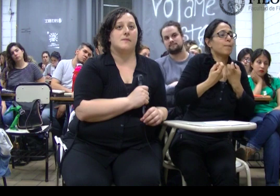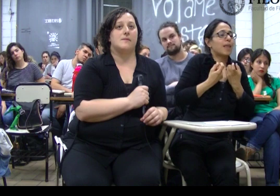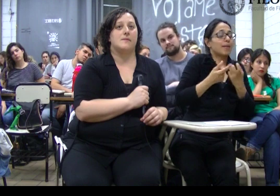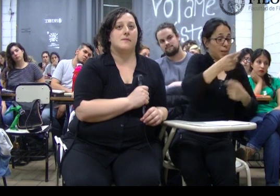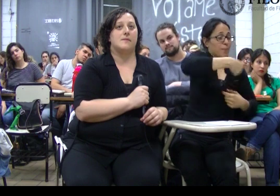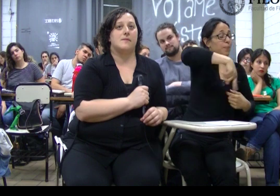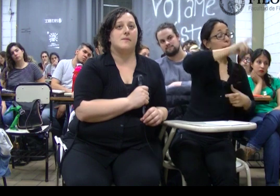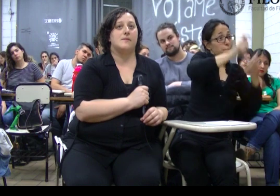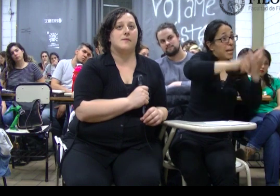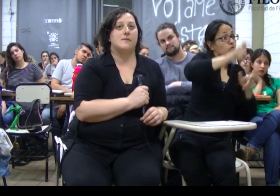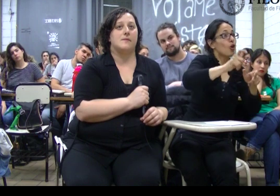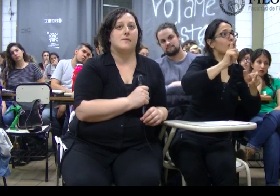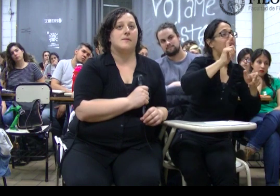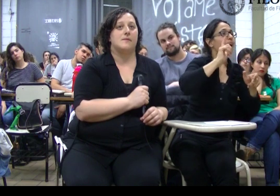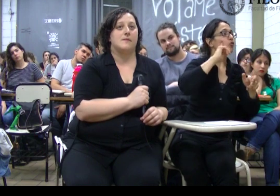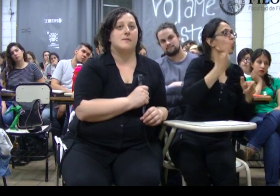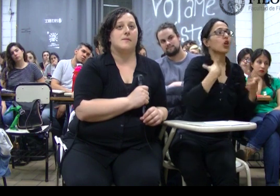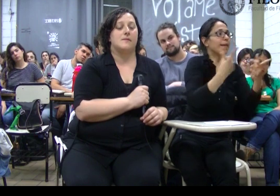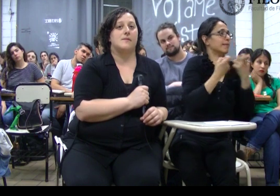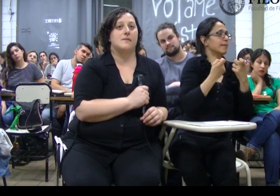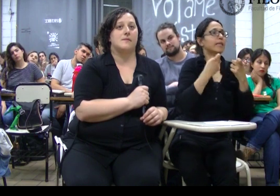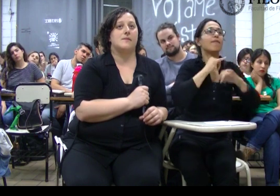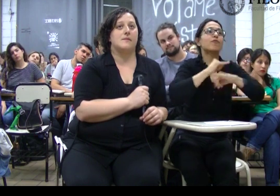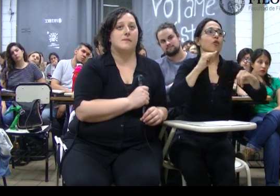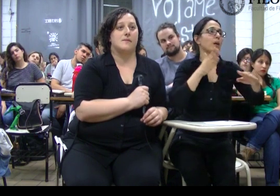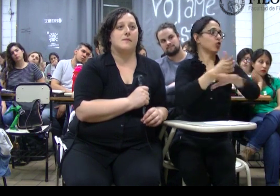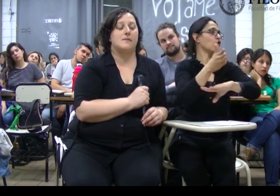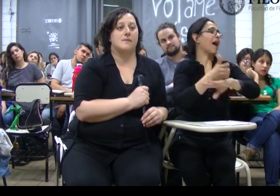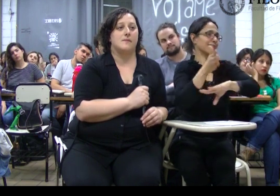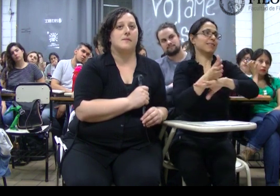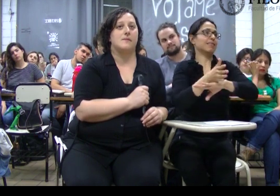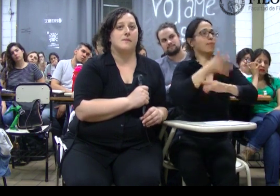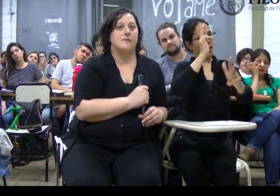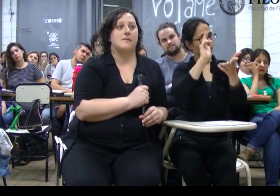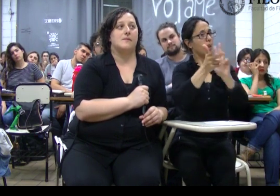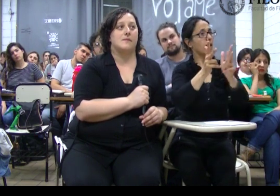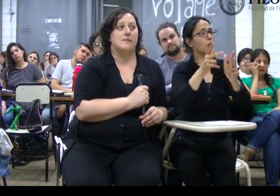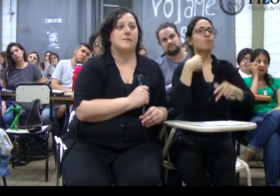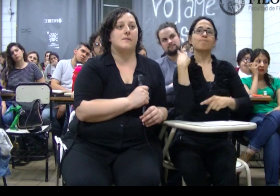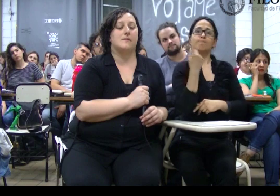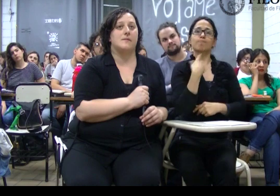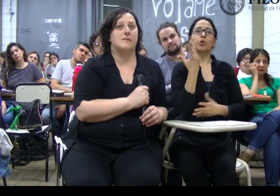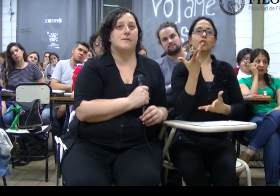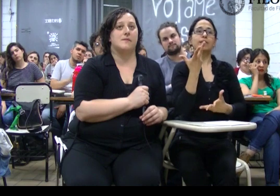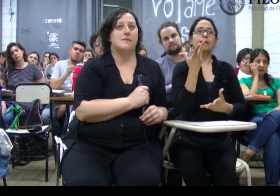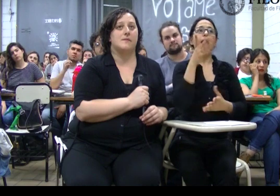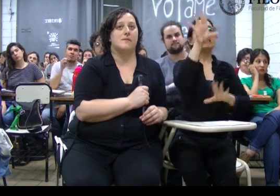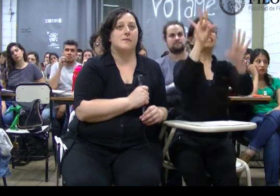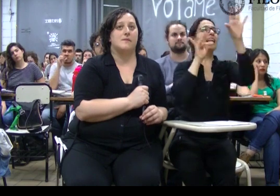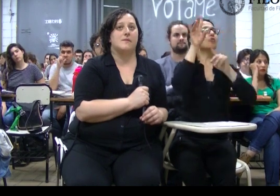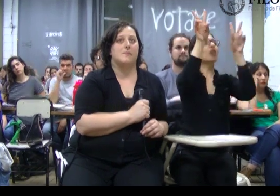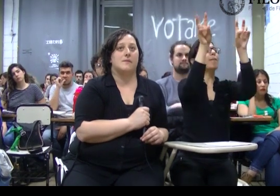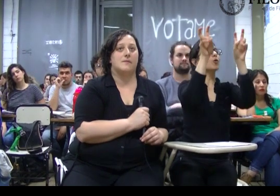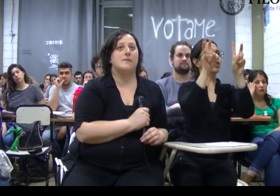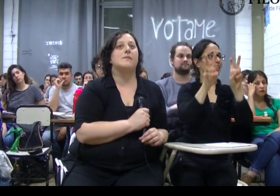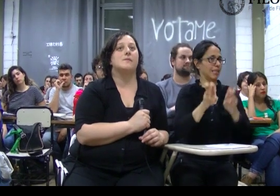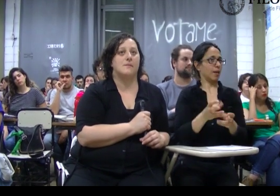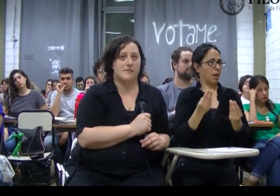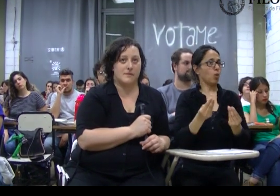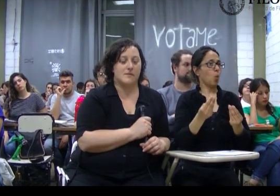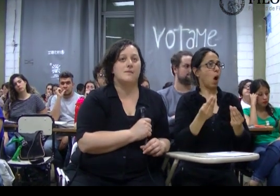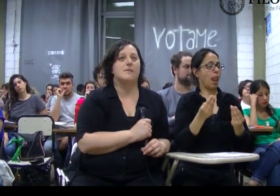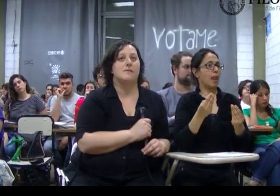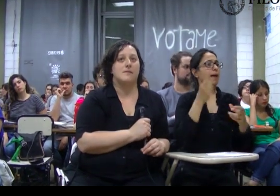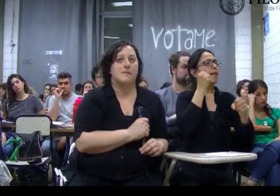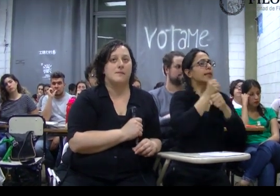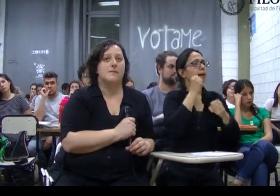de tener información accesible en lengua de señas. Entonces seleccionaron el contenido. Se trabajó en